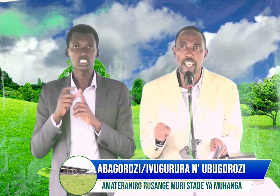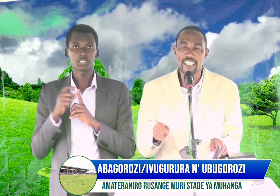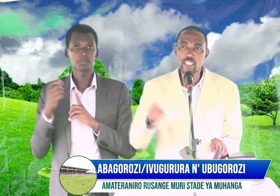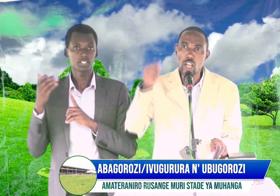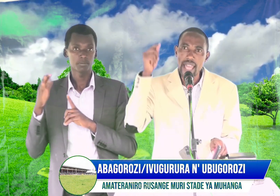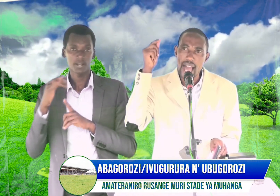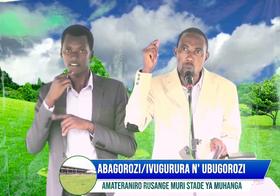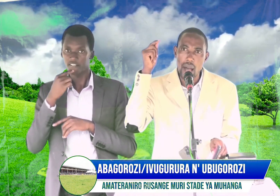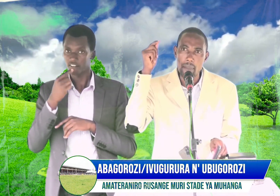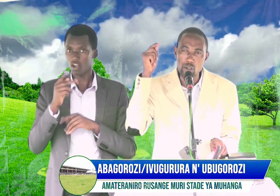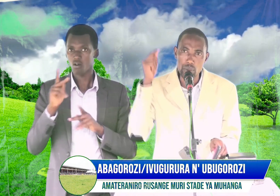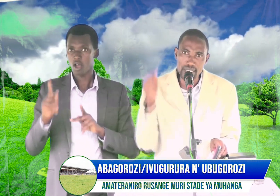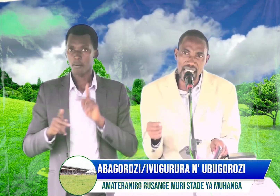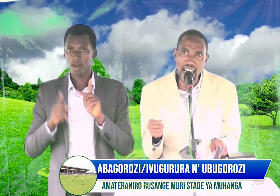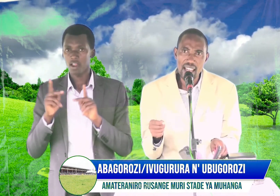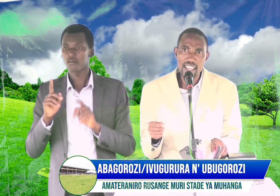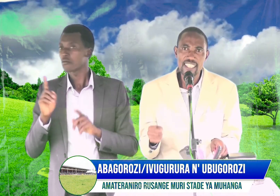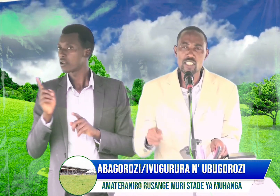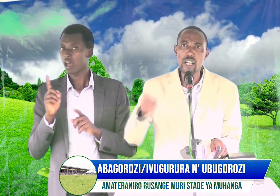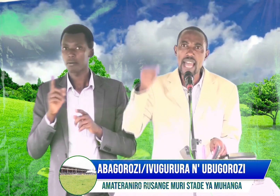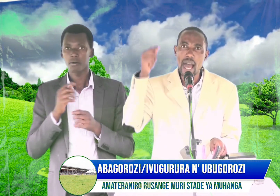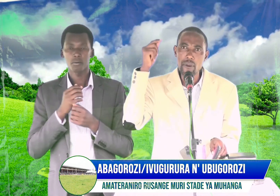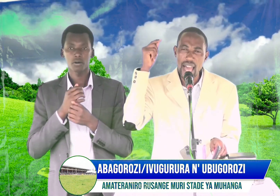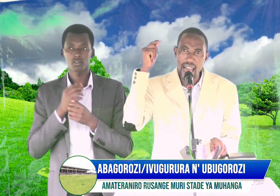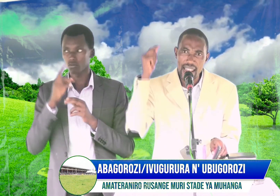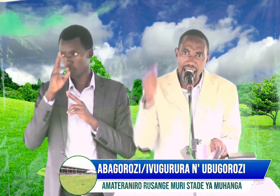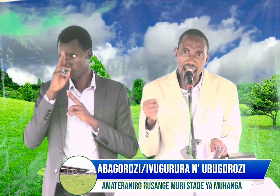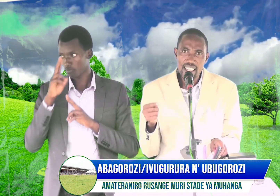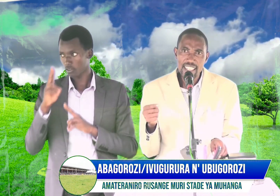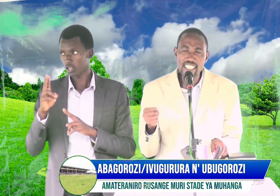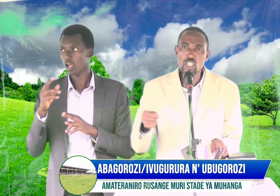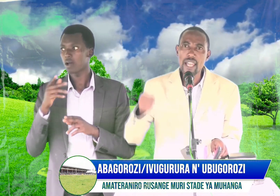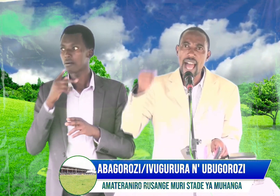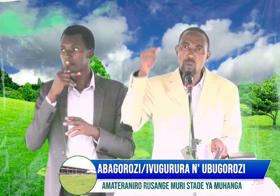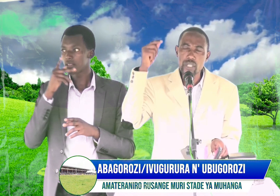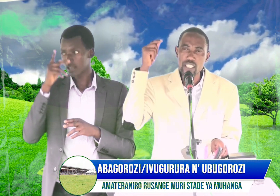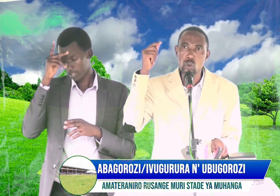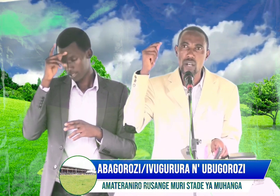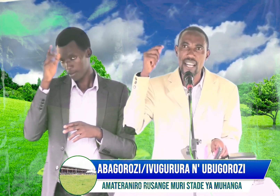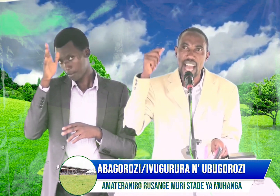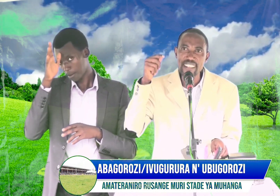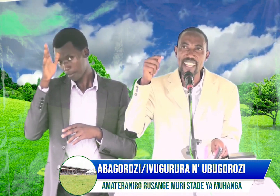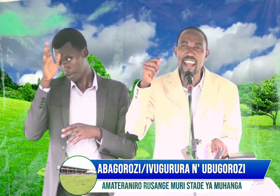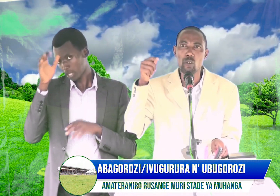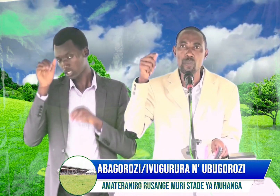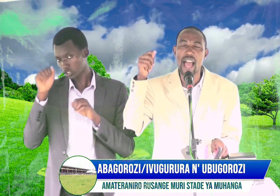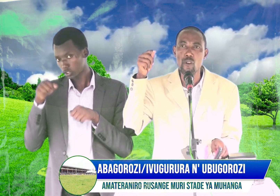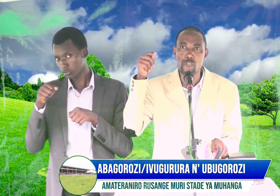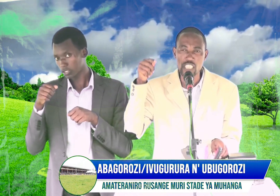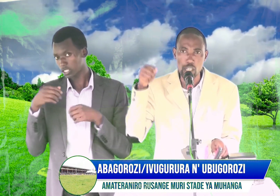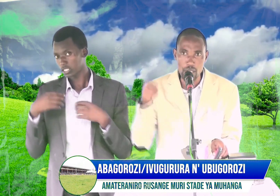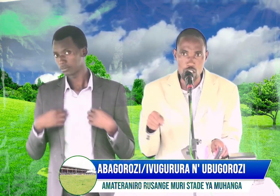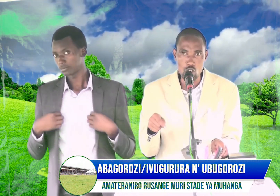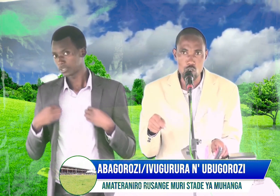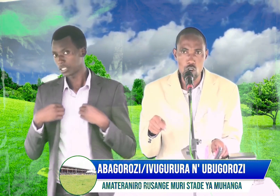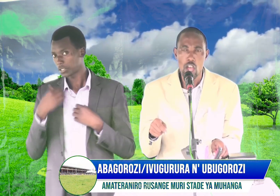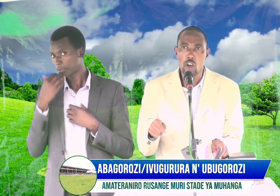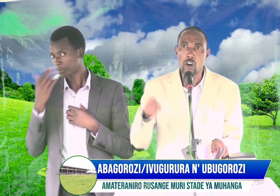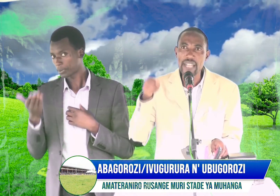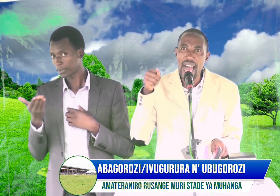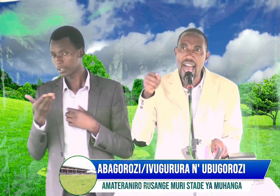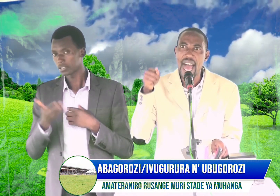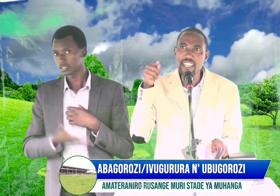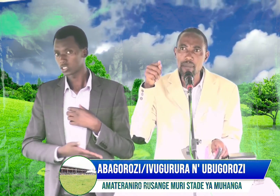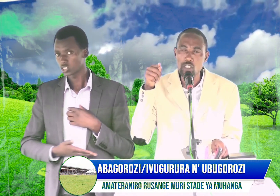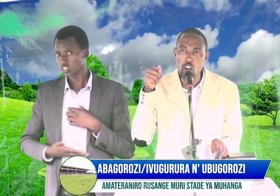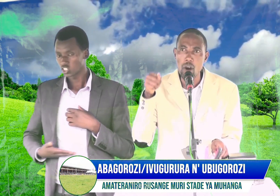babo iso yakwambara ubusa iso yaburara iso yakwigunga kandi yarakubyaye ufite ibintu